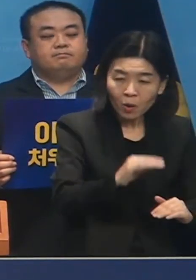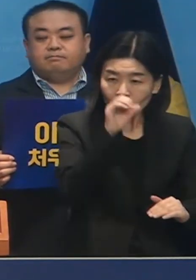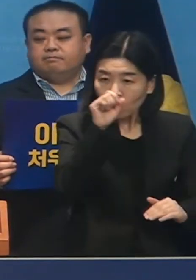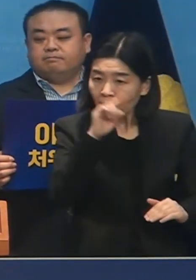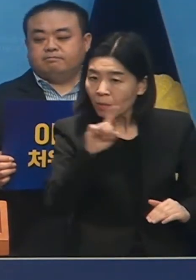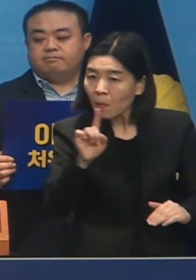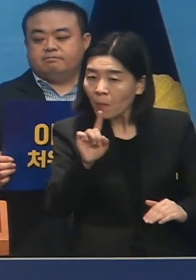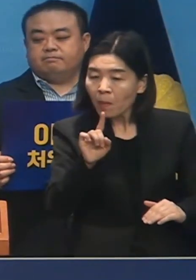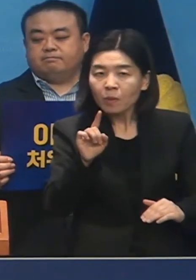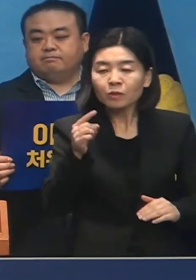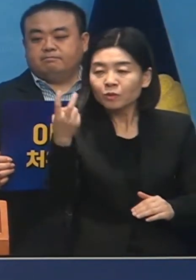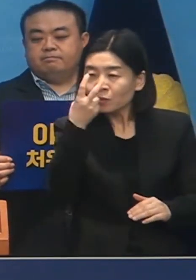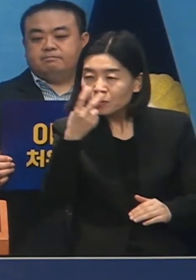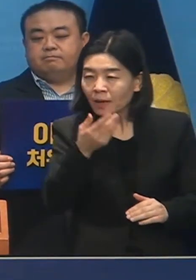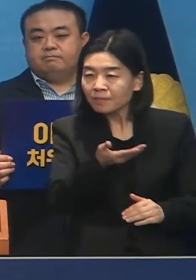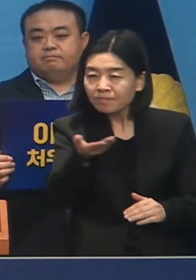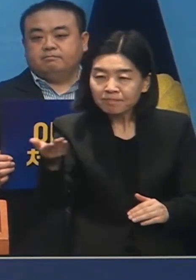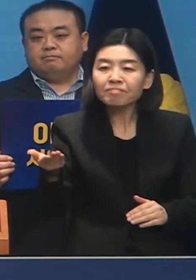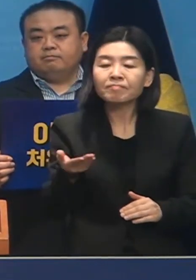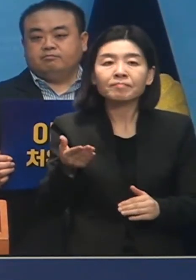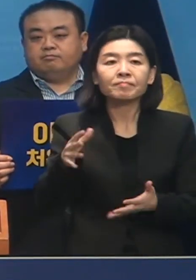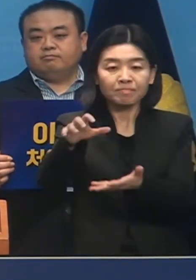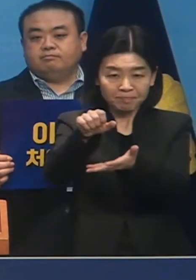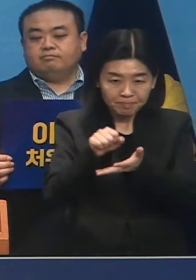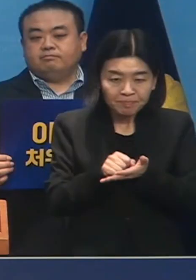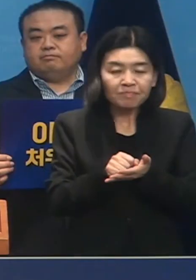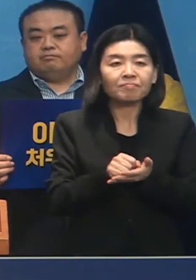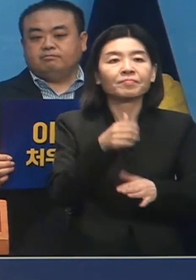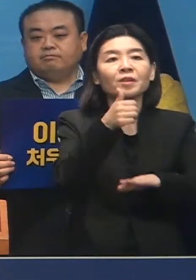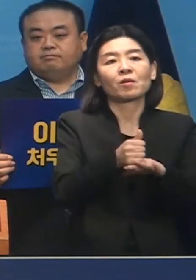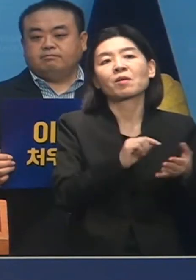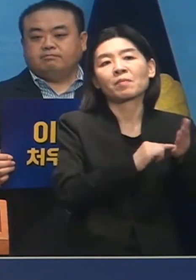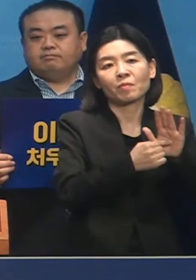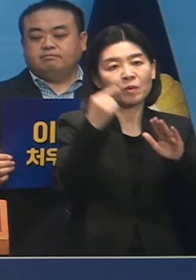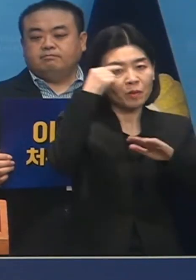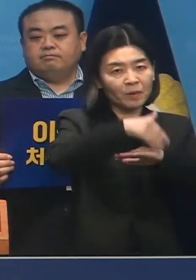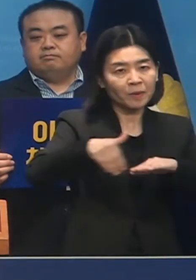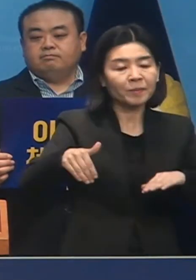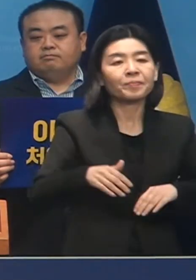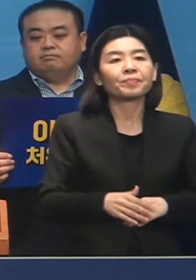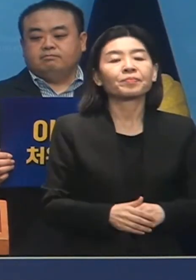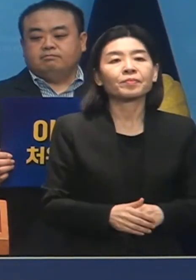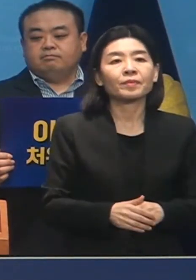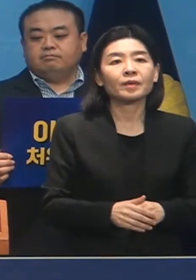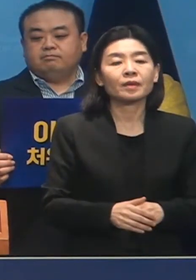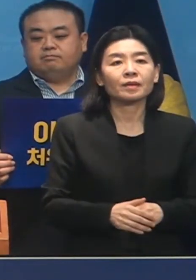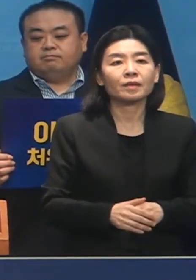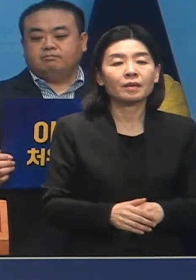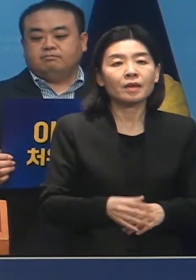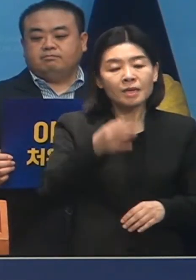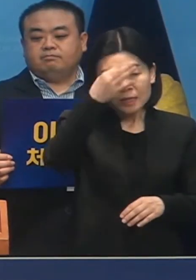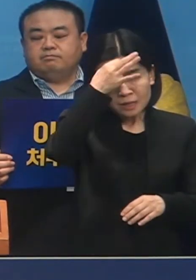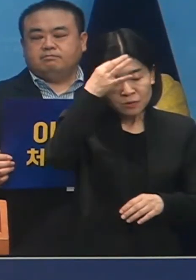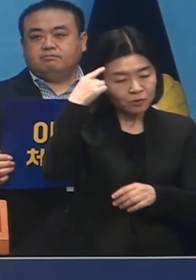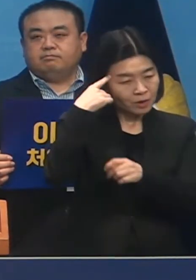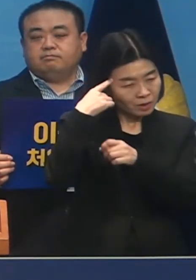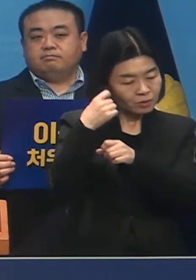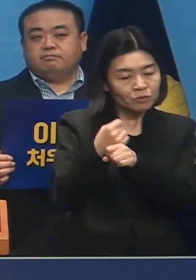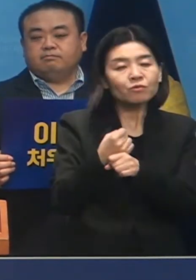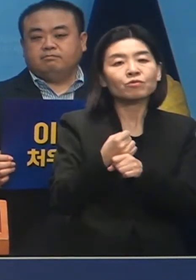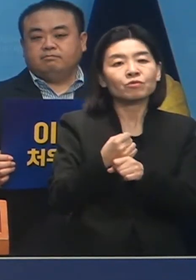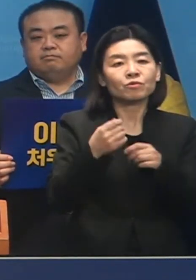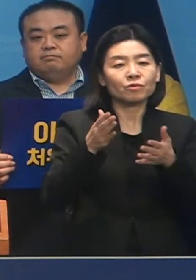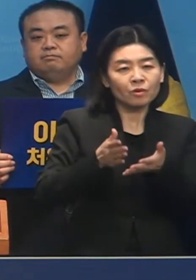선호도 조사 결과도 제가 발표할 예정이고요. 마지막으로 이공계 대학생, 대학원생, 졸업생, 과학기술자들의 이재명